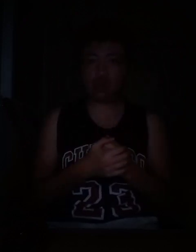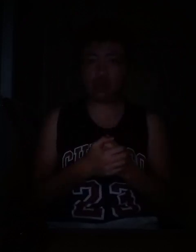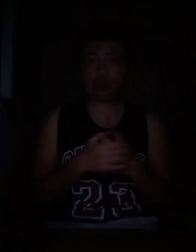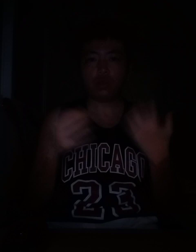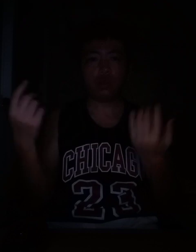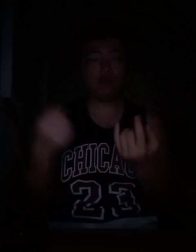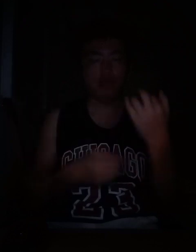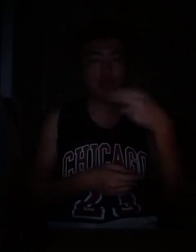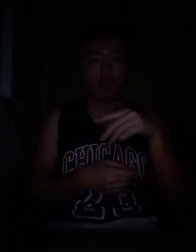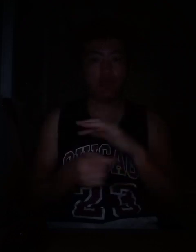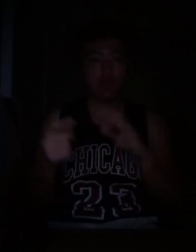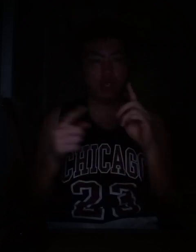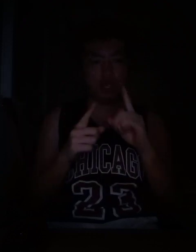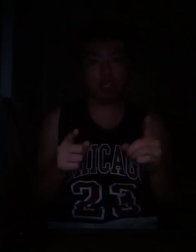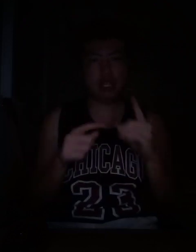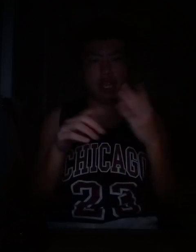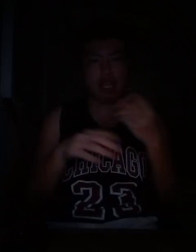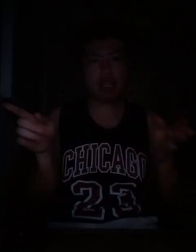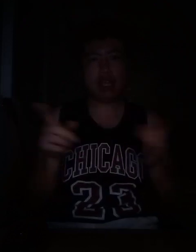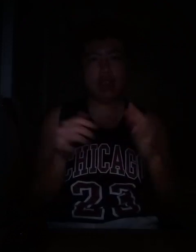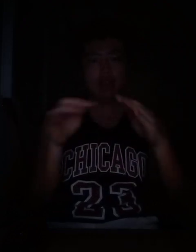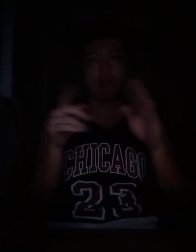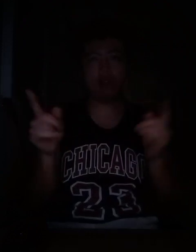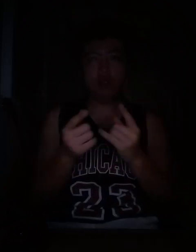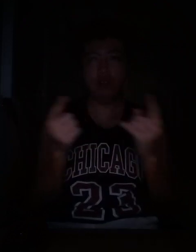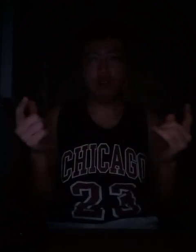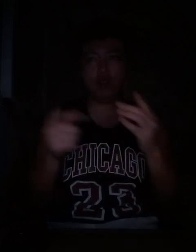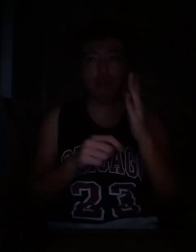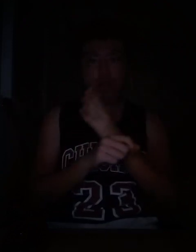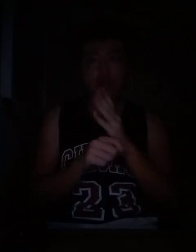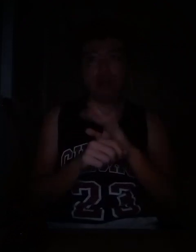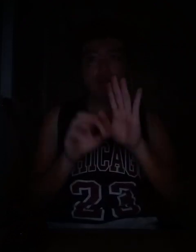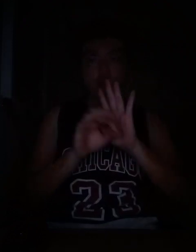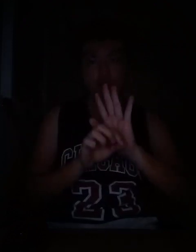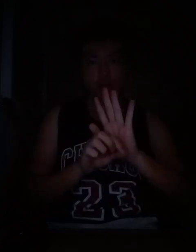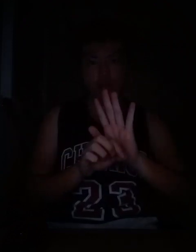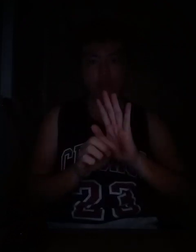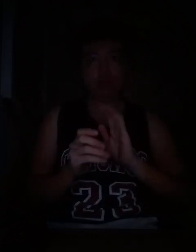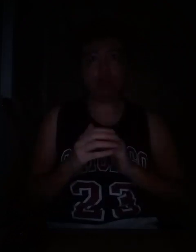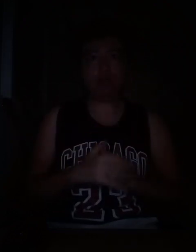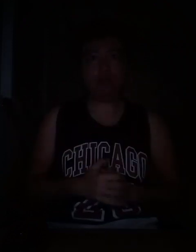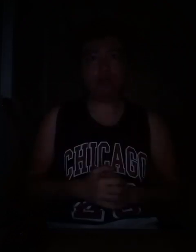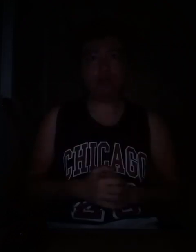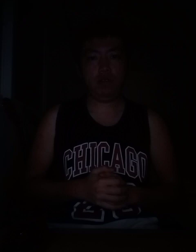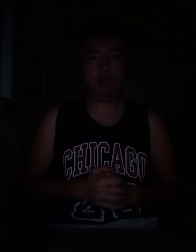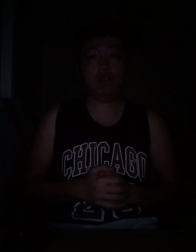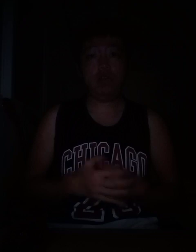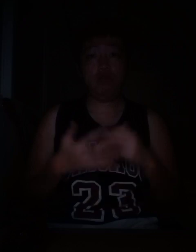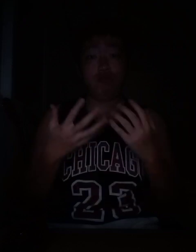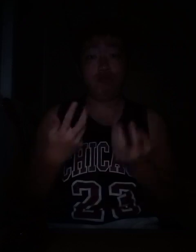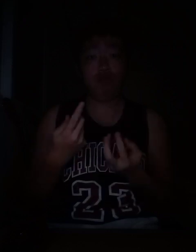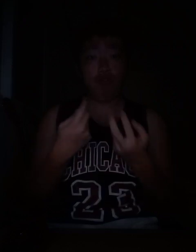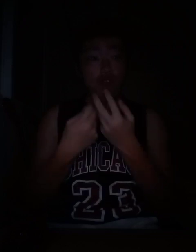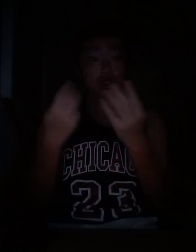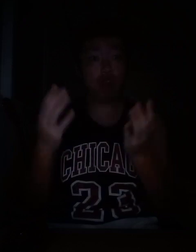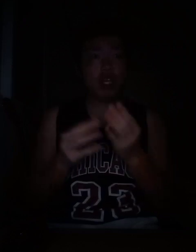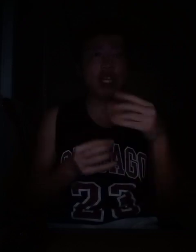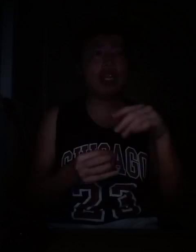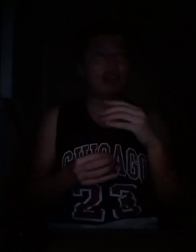장기적으로는 1년 내내 지원하는 방안도 검토하겠다고 밝혔습니다. 그 추석 기간에 한번 해보고 이게 그래도